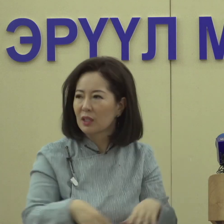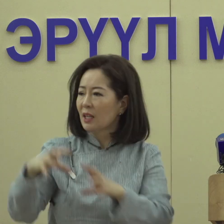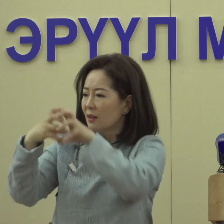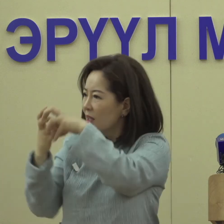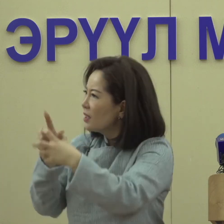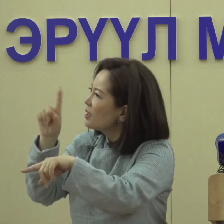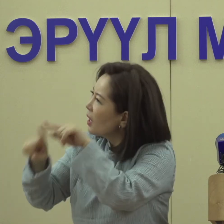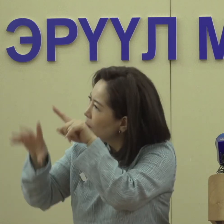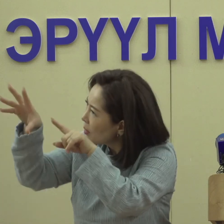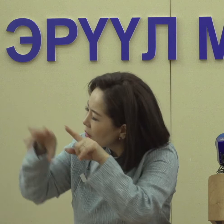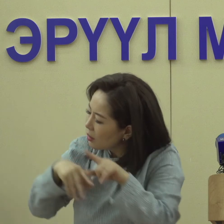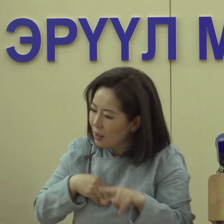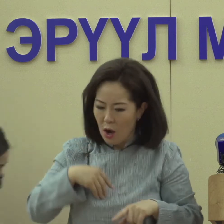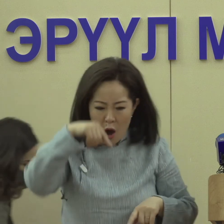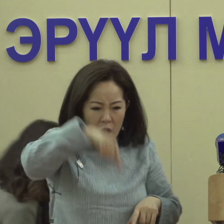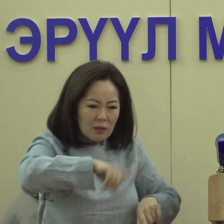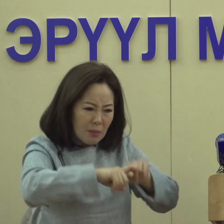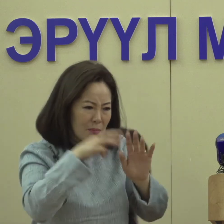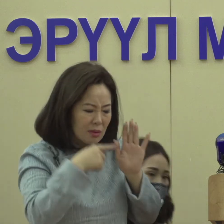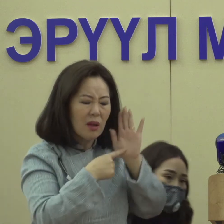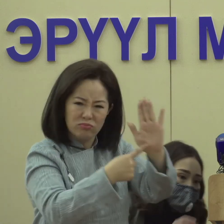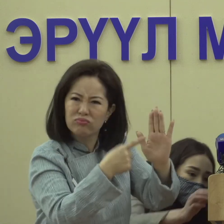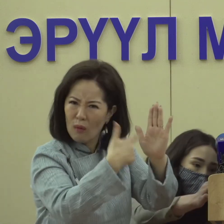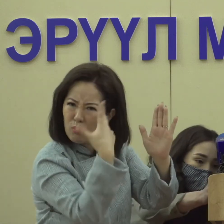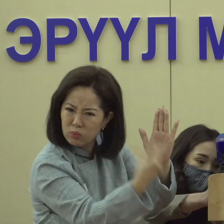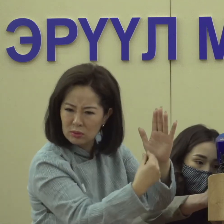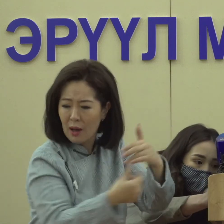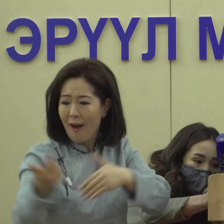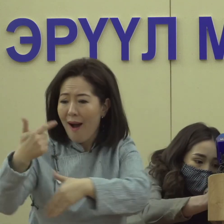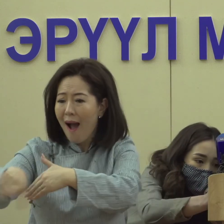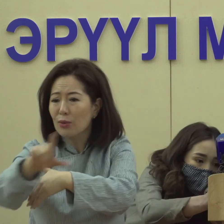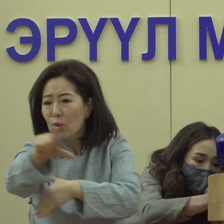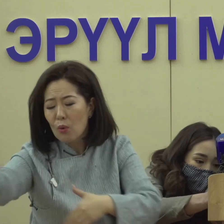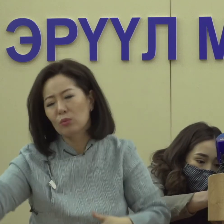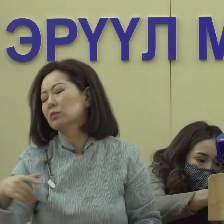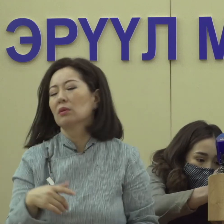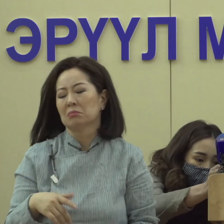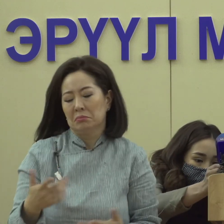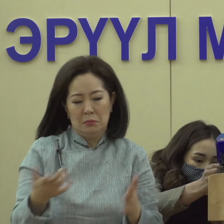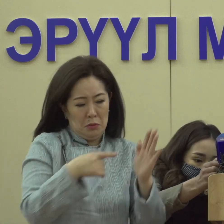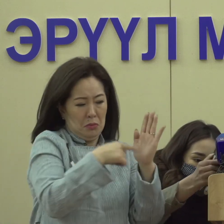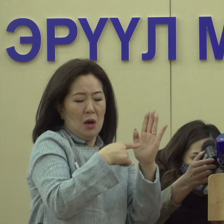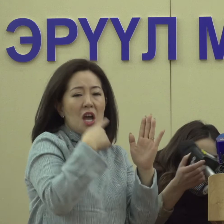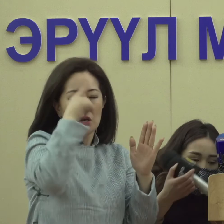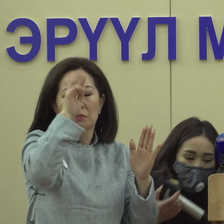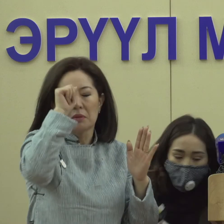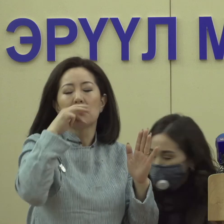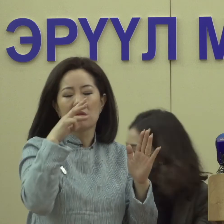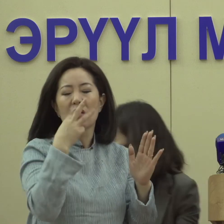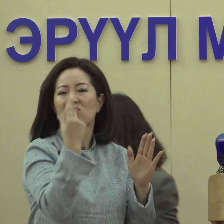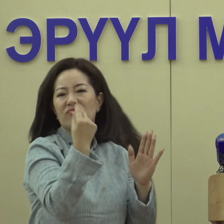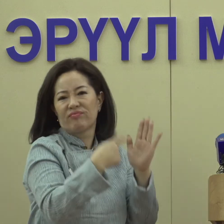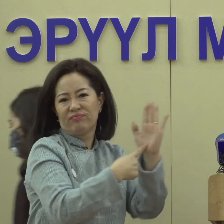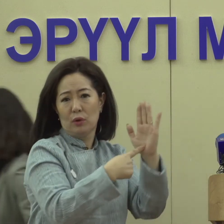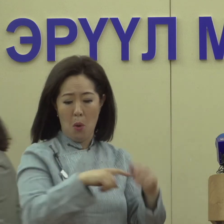дандаа бодиттой, бодит шишээн дээр одоо тодгуурлаж ярьж байгаа. Тийм учраас бол манай мэдээлэл бол дандаа үнэн зөв байгаа, бодиттой байгаа. За